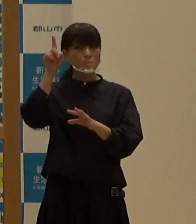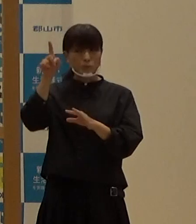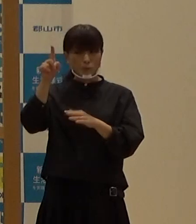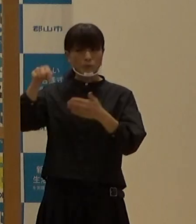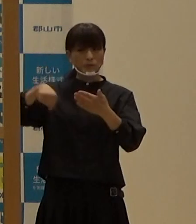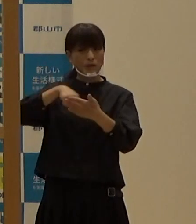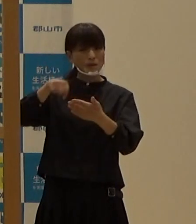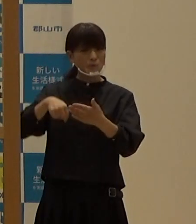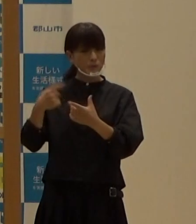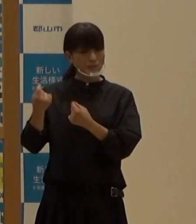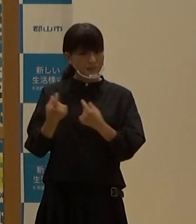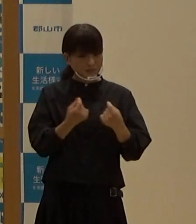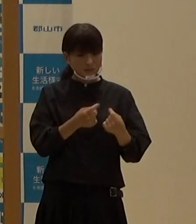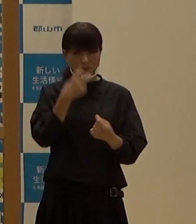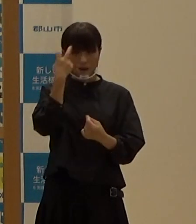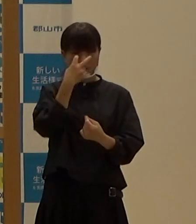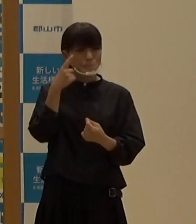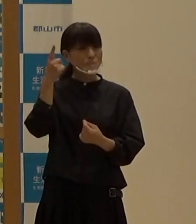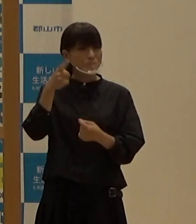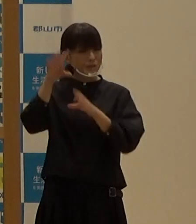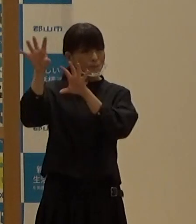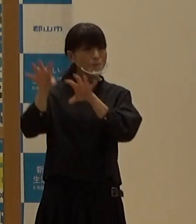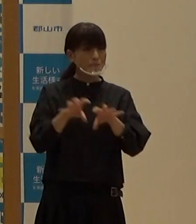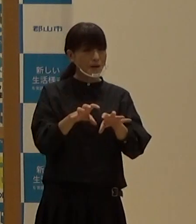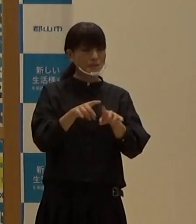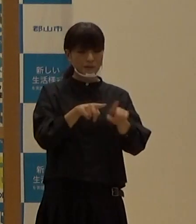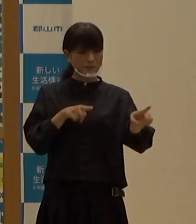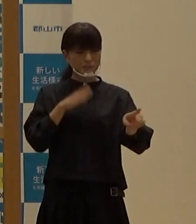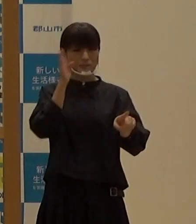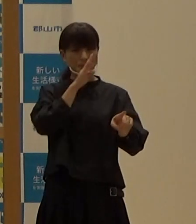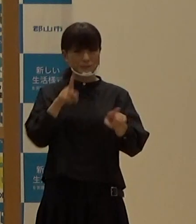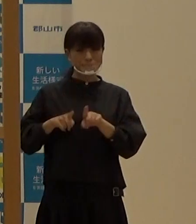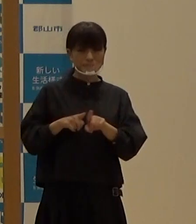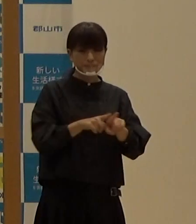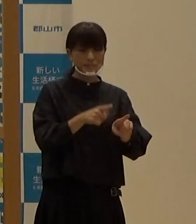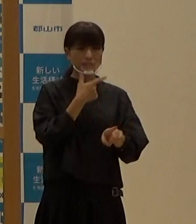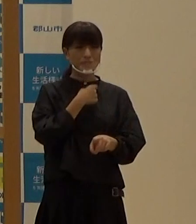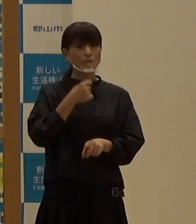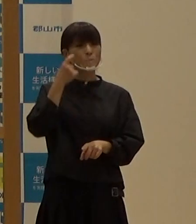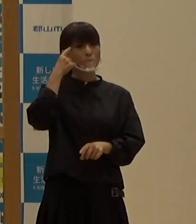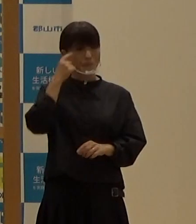に間髪を入れずですね、遅れを取らないように対応してまいります。